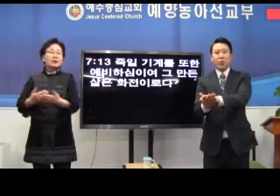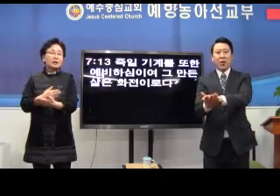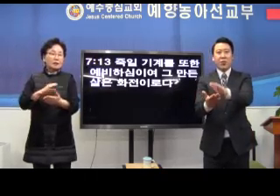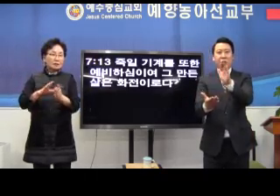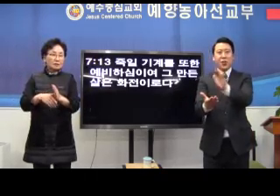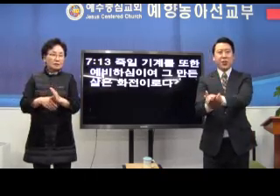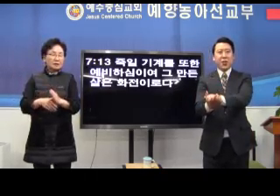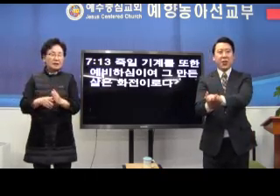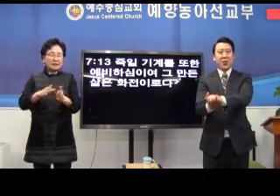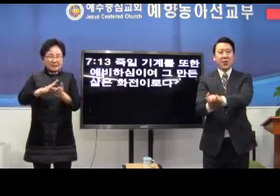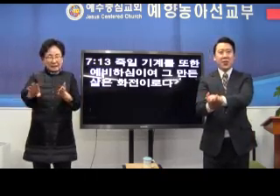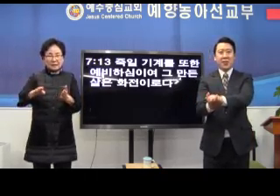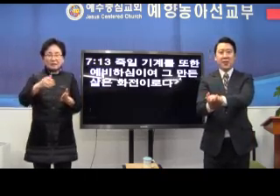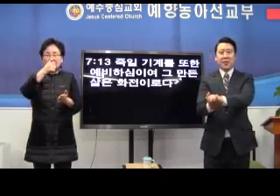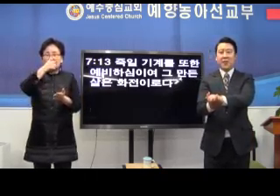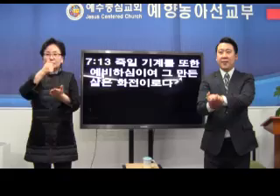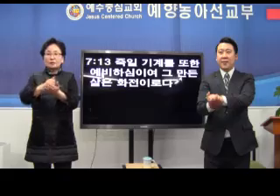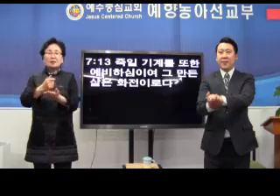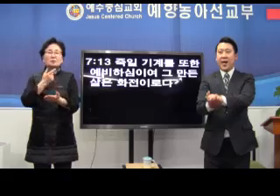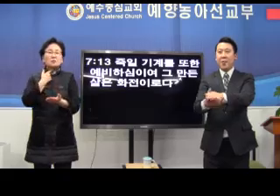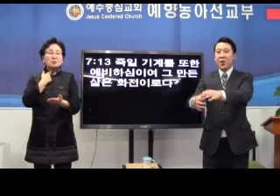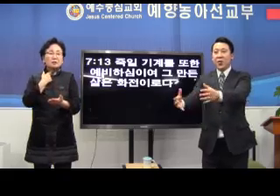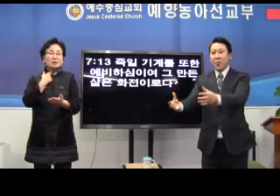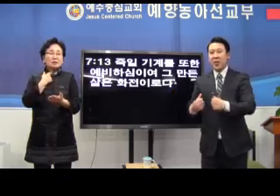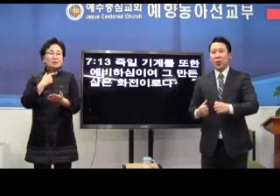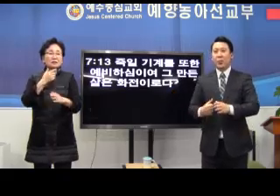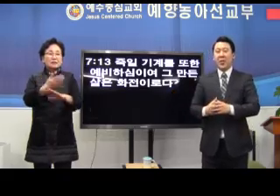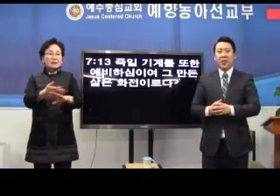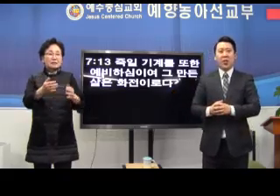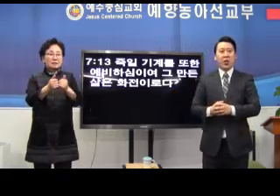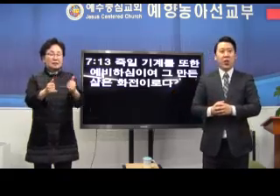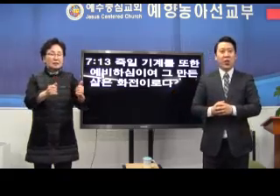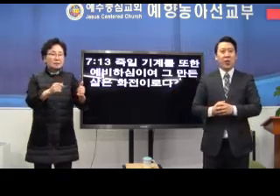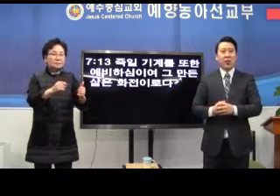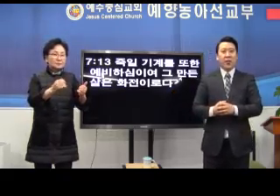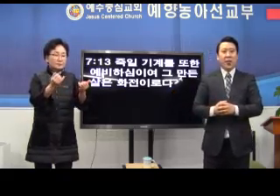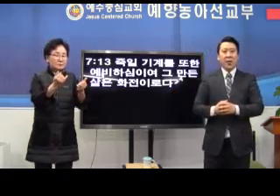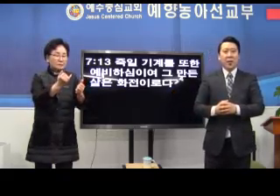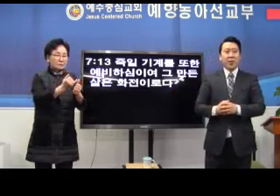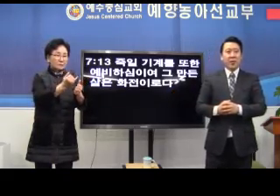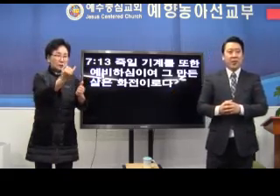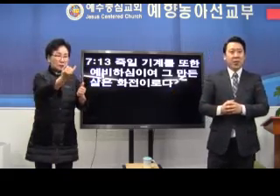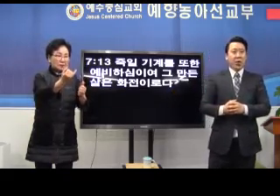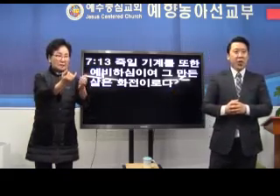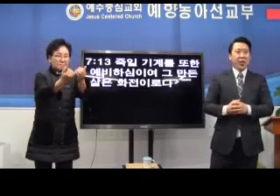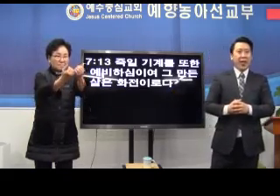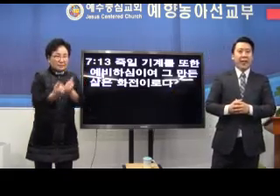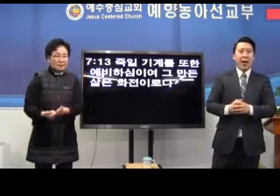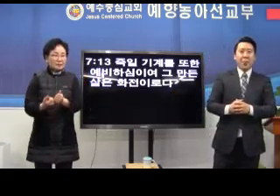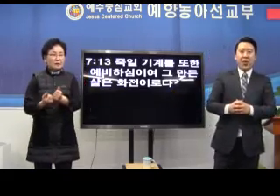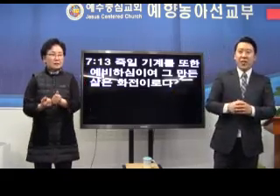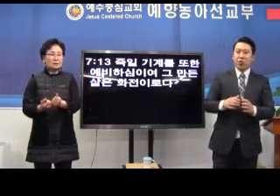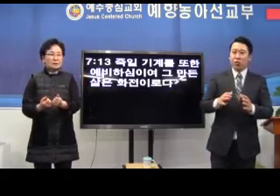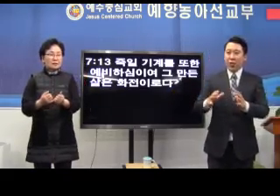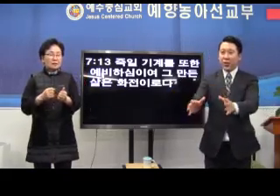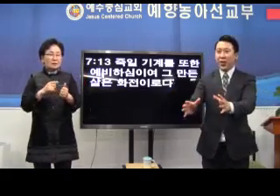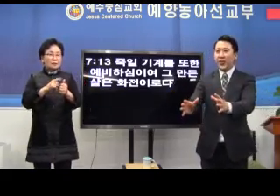극악무도한 죄를 졌어요. 남의 여인을 뺏어서 그 여인의 남편까지 죽였어요.